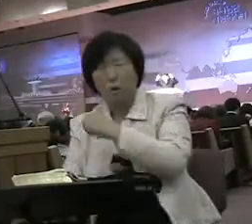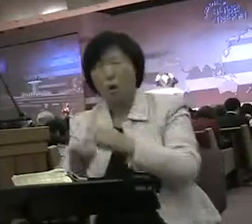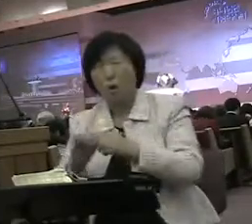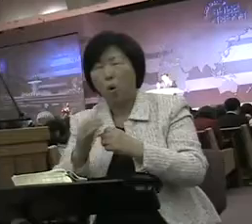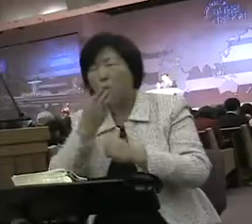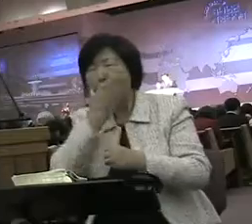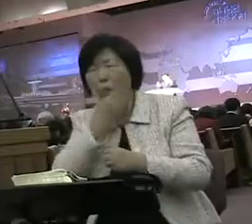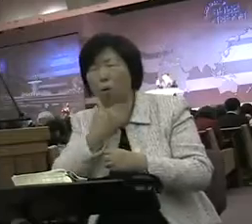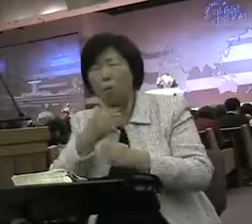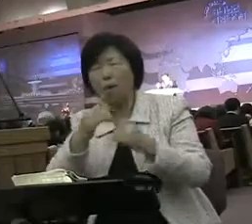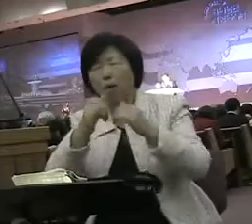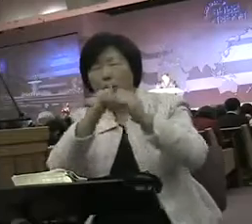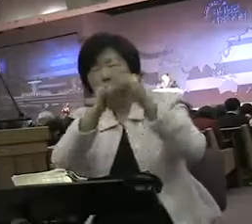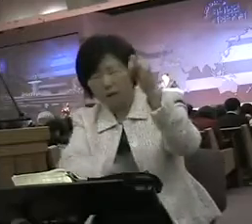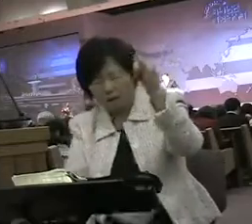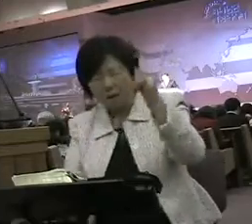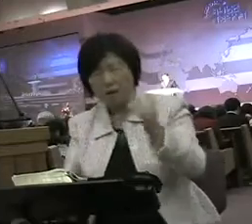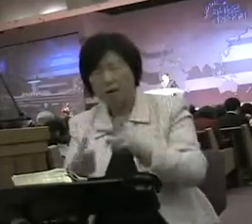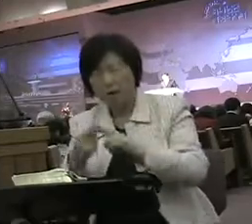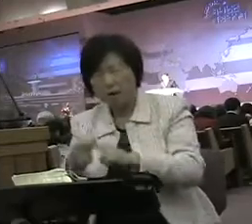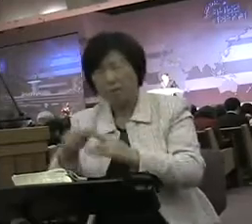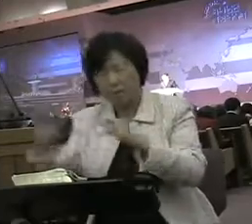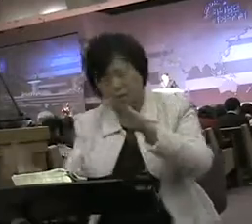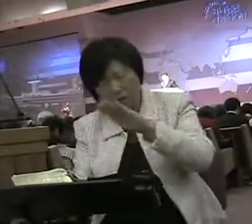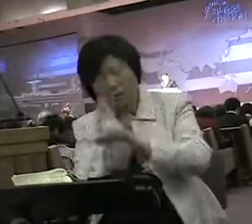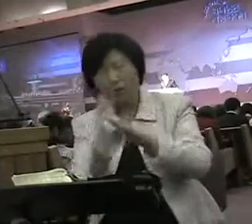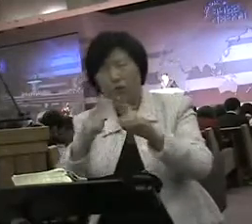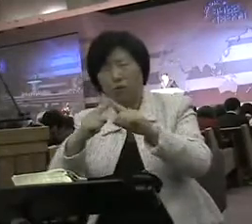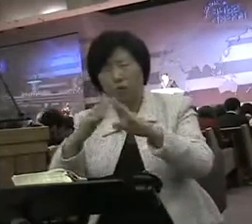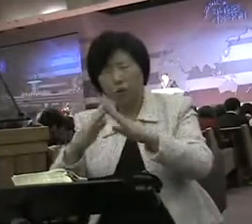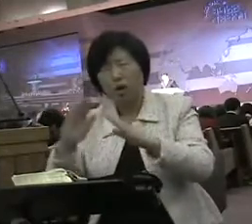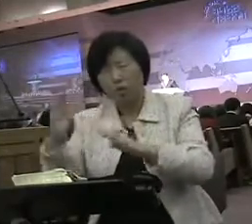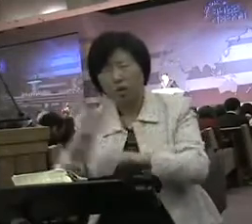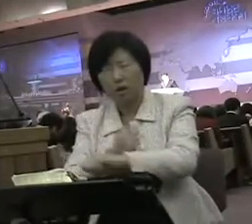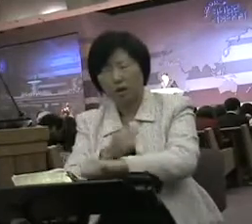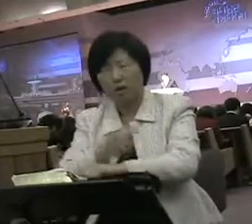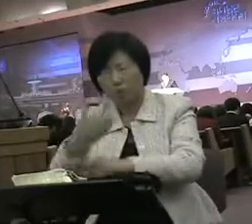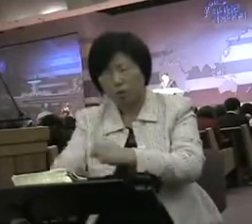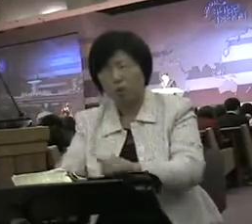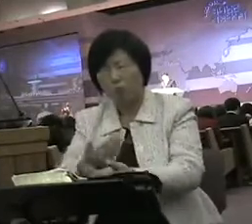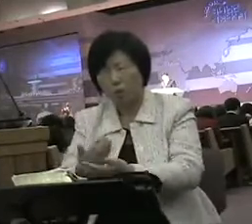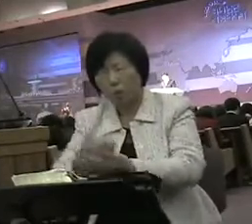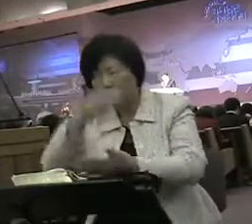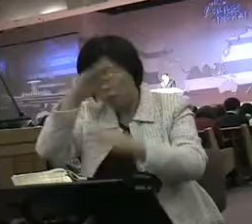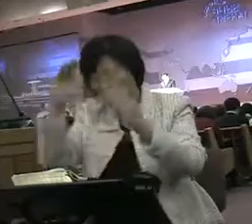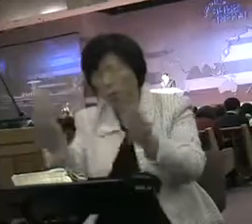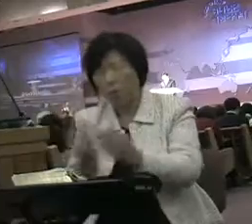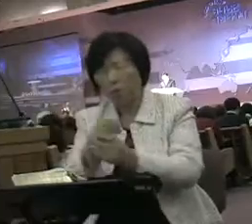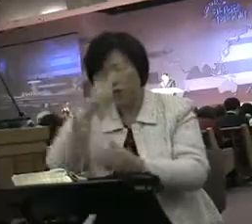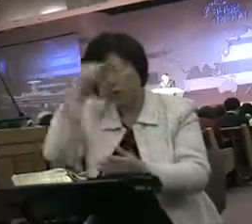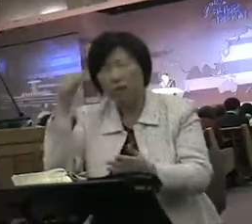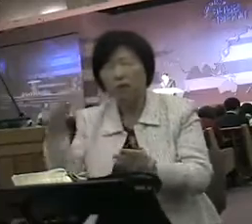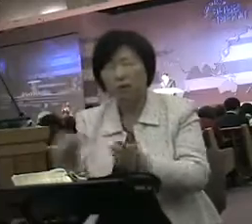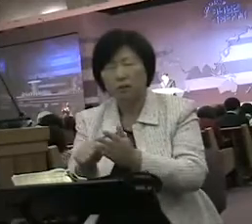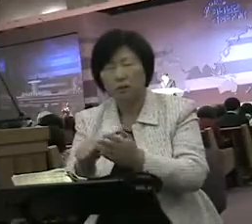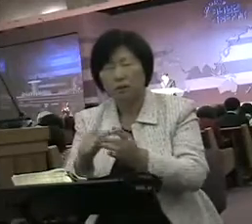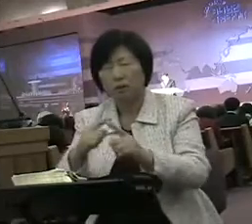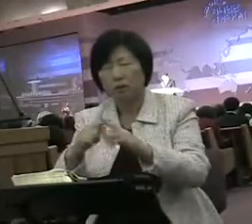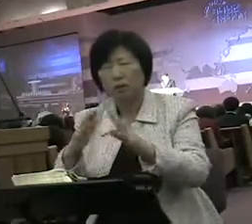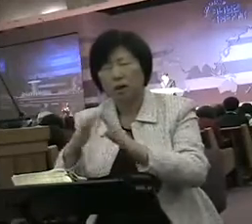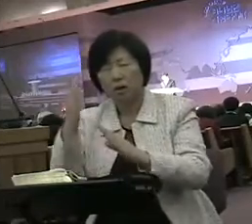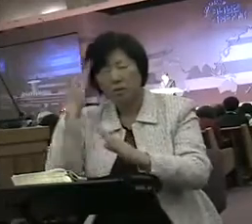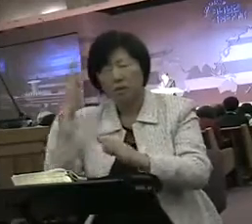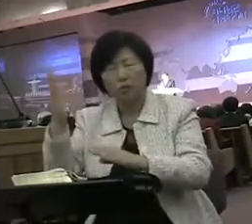함께 이루는 교회들 되게 하여 주시옵소서. 모든 인생과 교회의 머리 되신 우리 예수